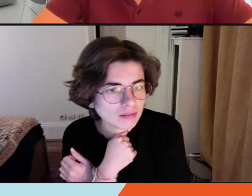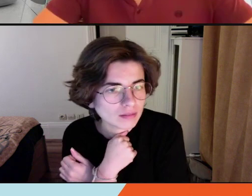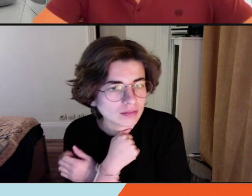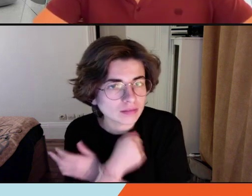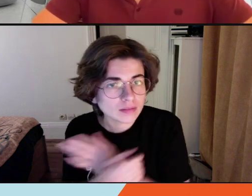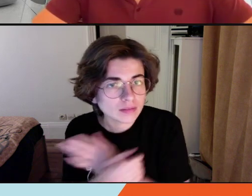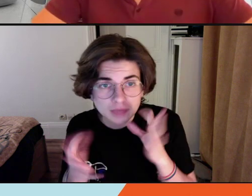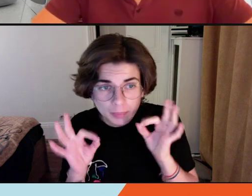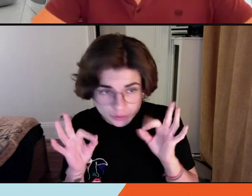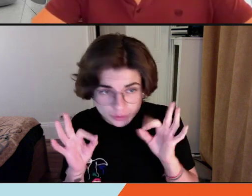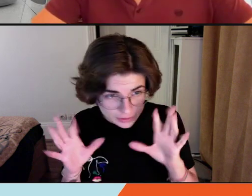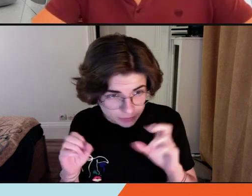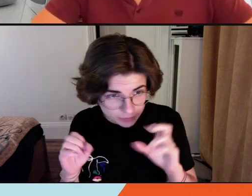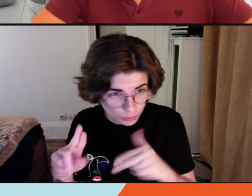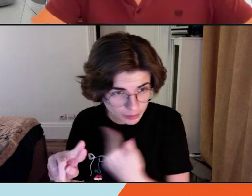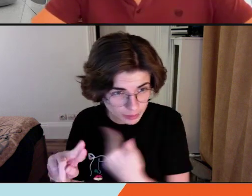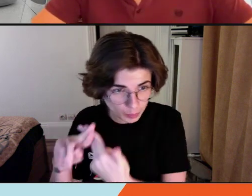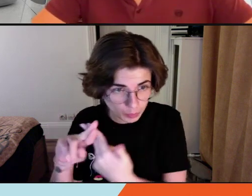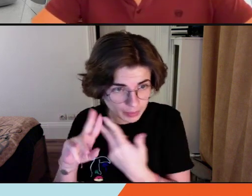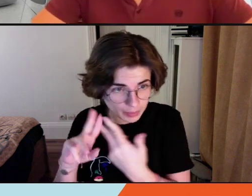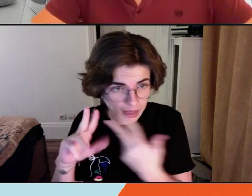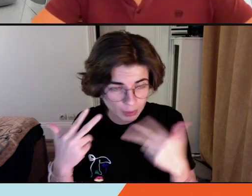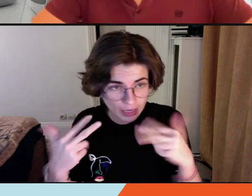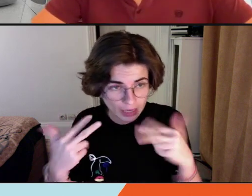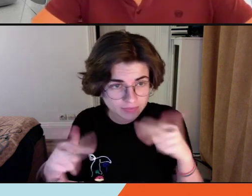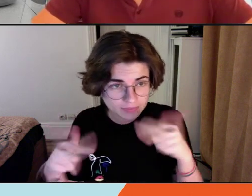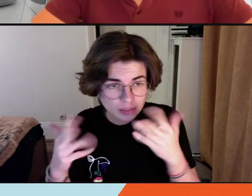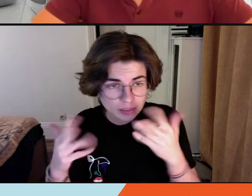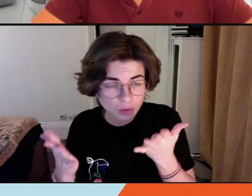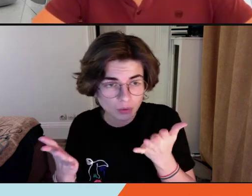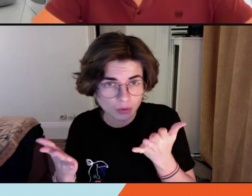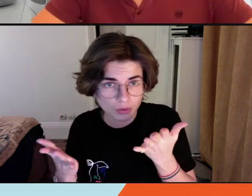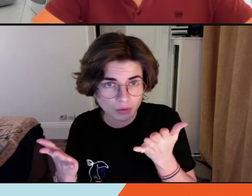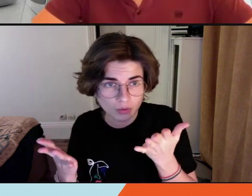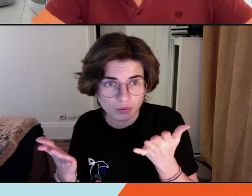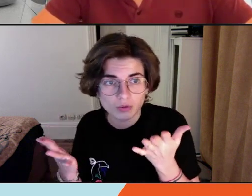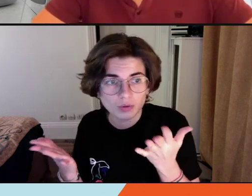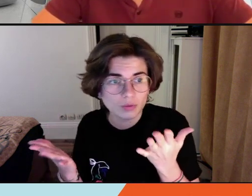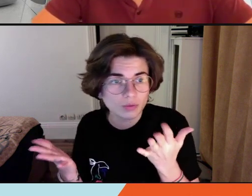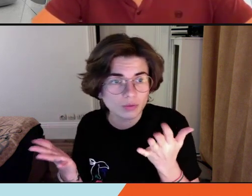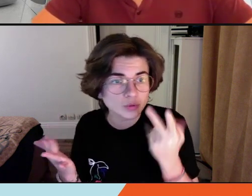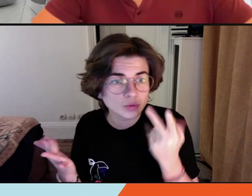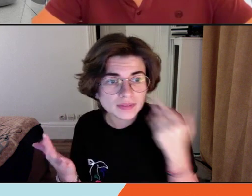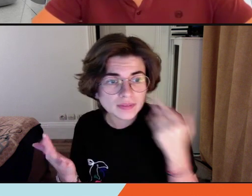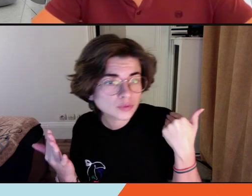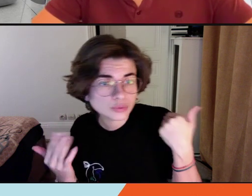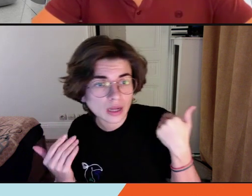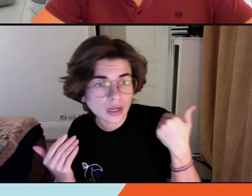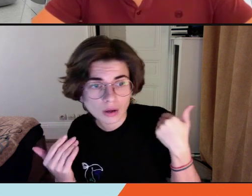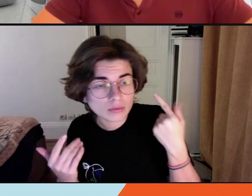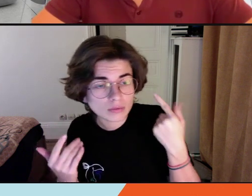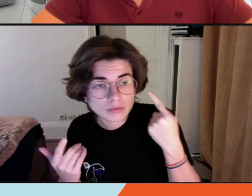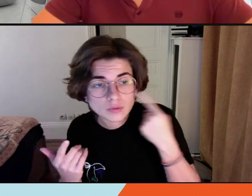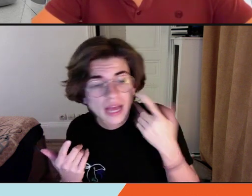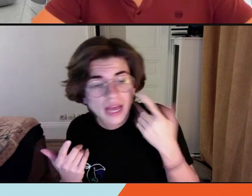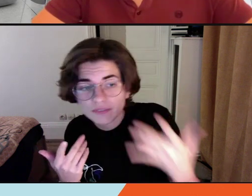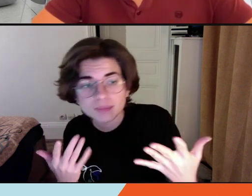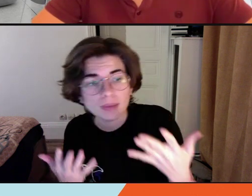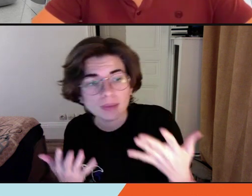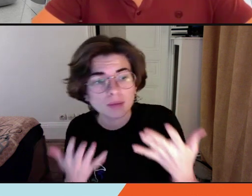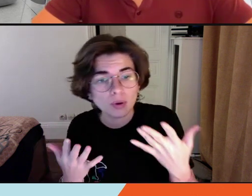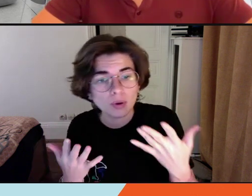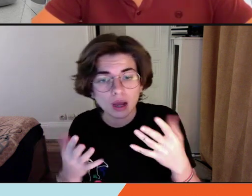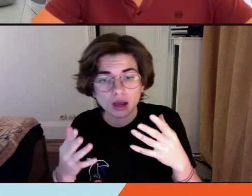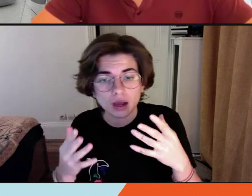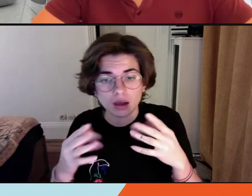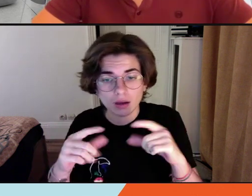Y a personne qui veut répondre par rapport à la vidéo. On avait vu tout à l'heure votre avis par rapport